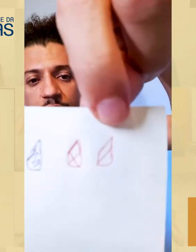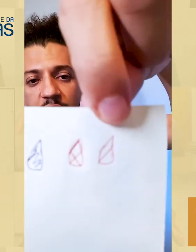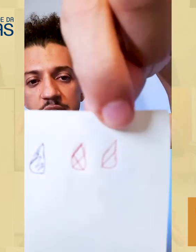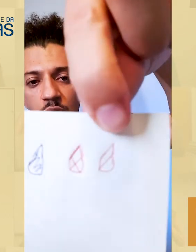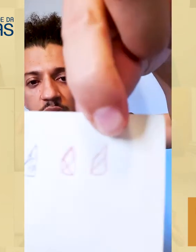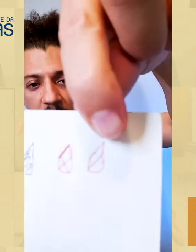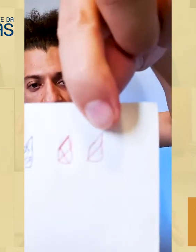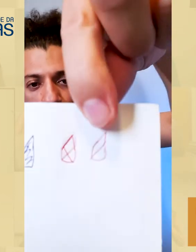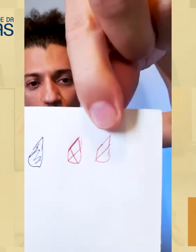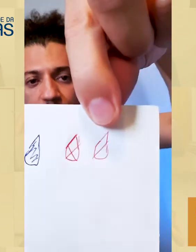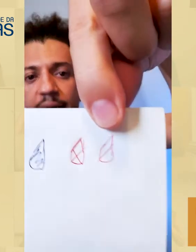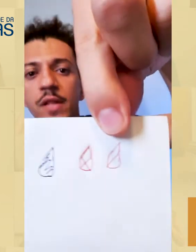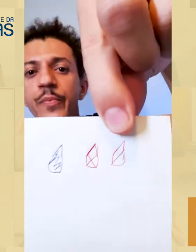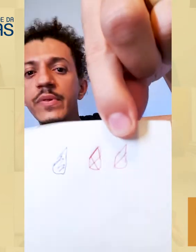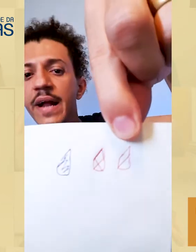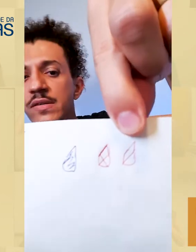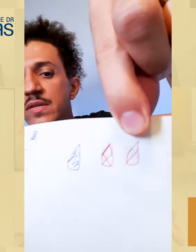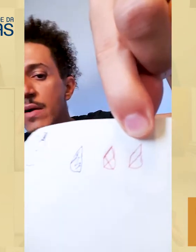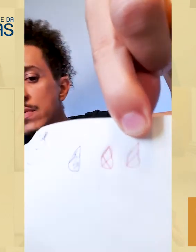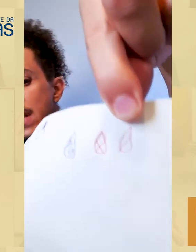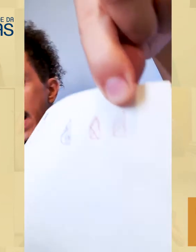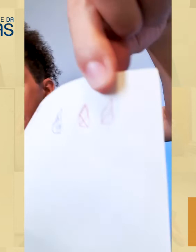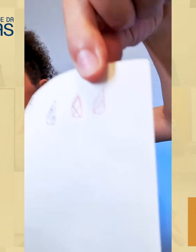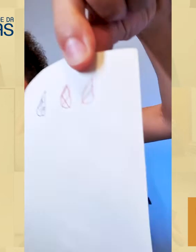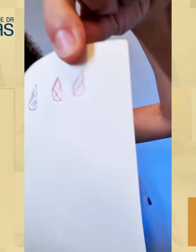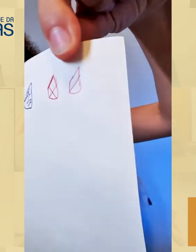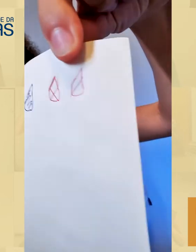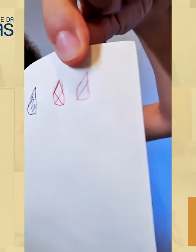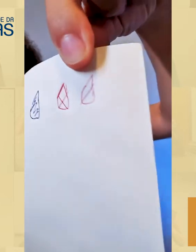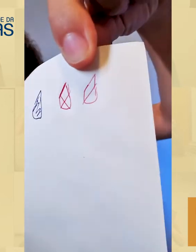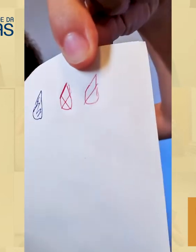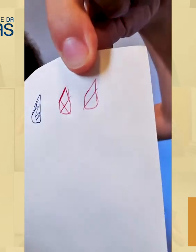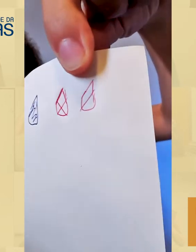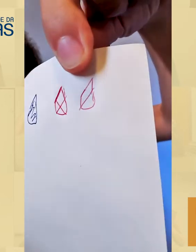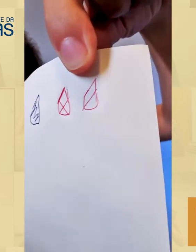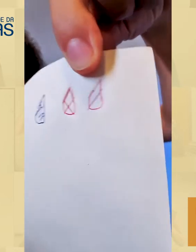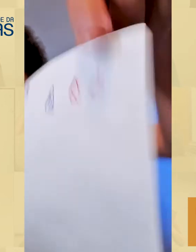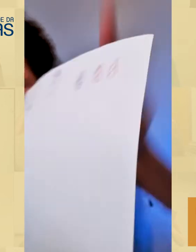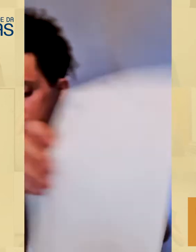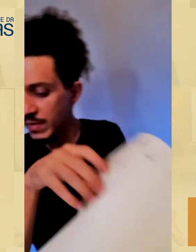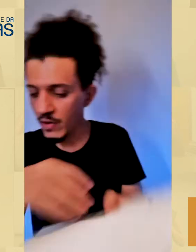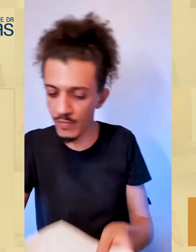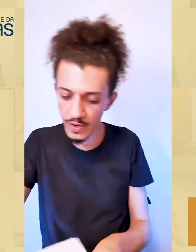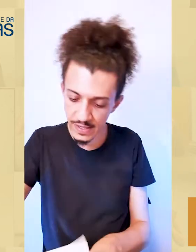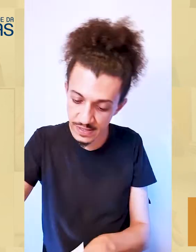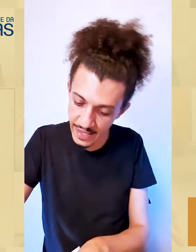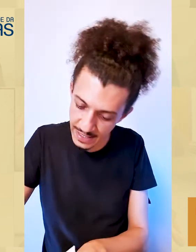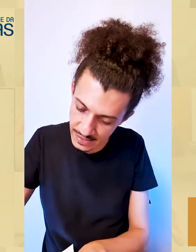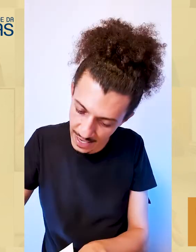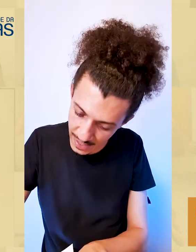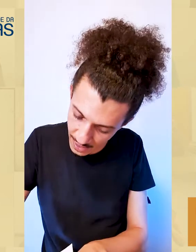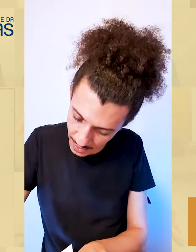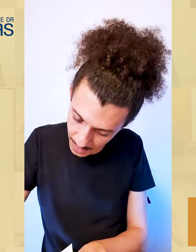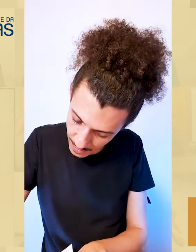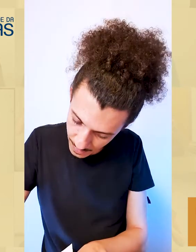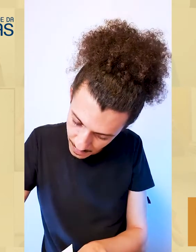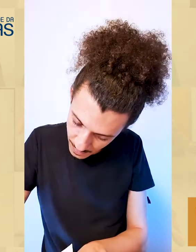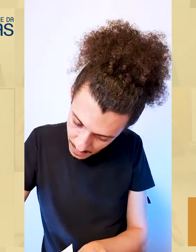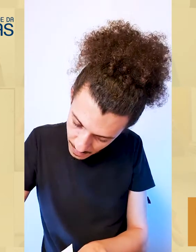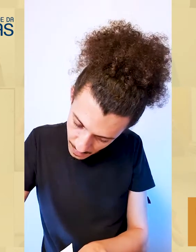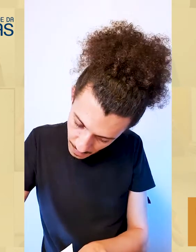se você for dar só um traço, toma cuidado para o traço não sair de dentro da configuração de mão, porque se ele sair